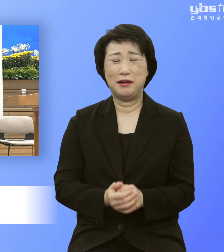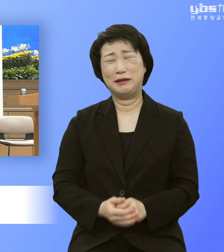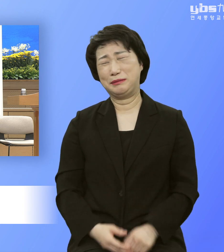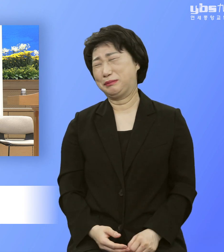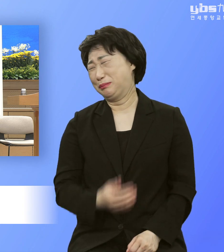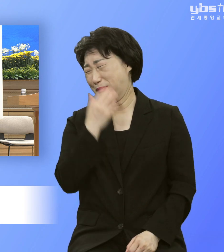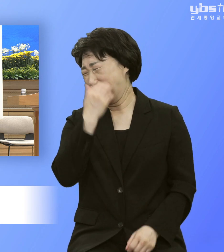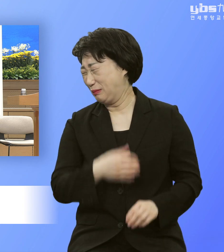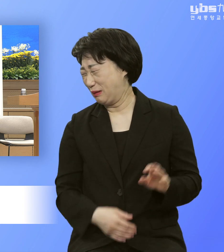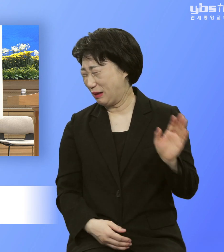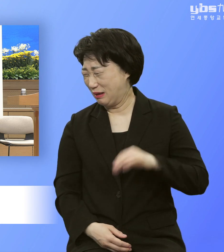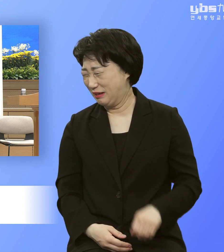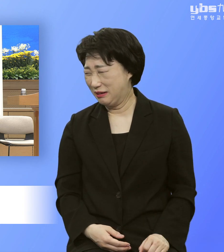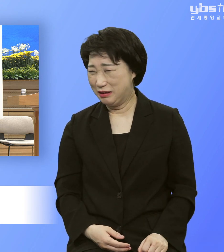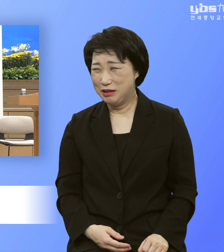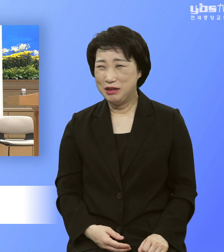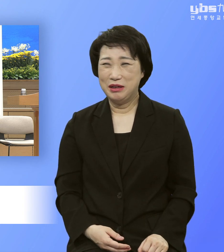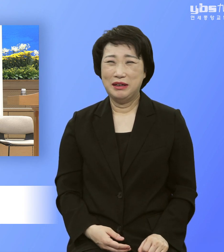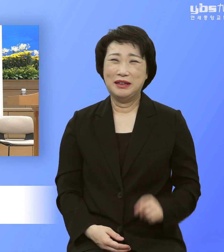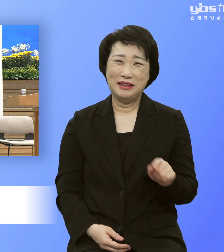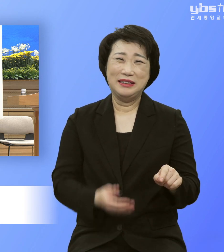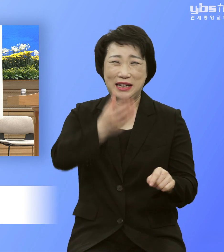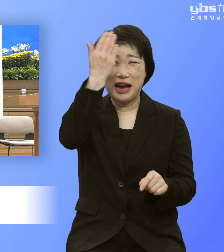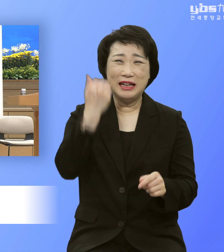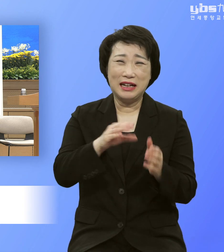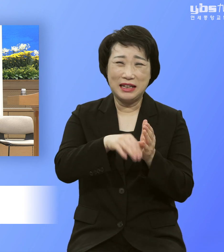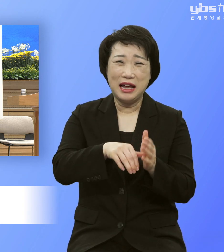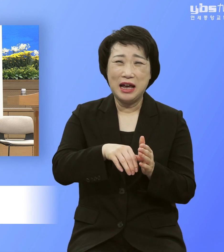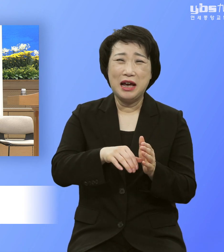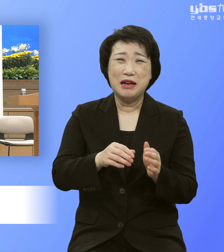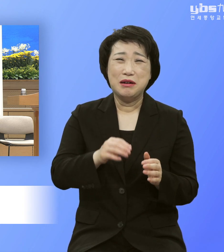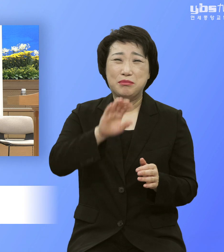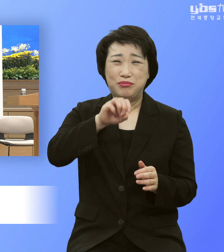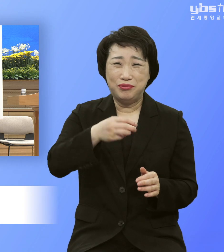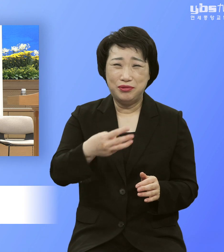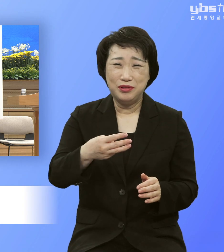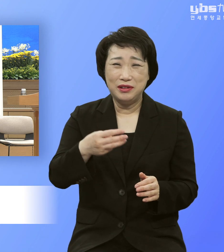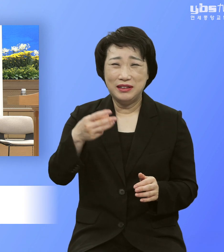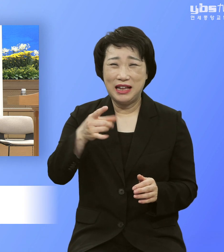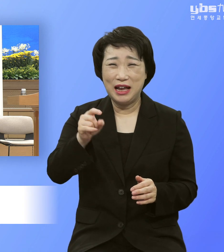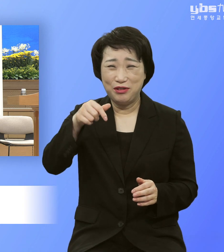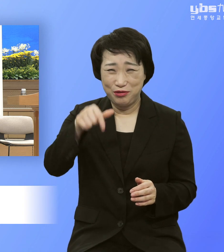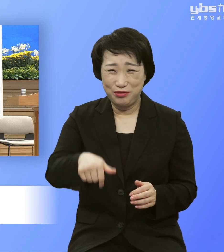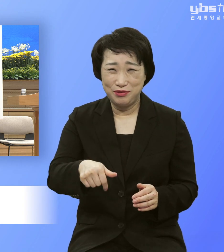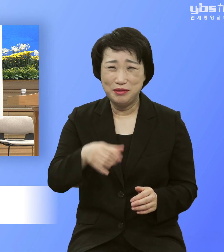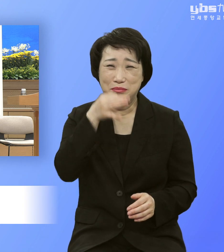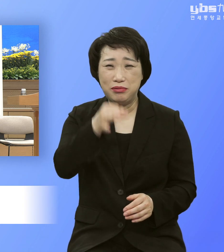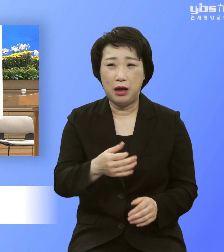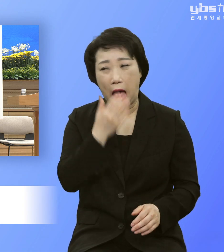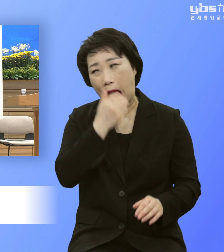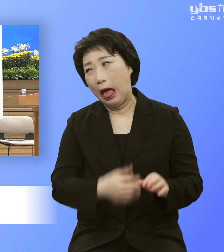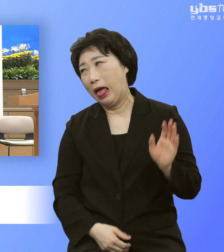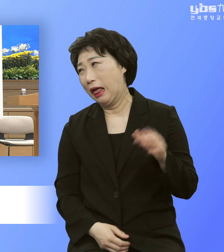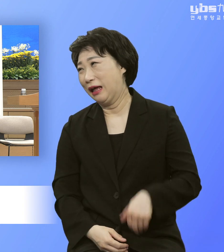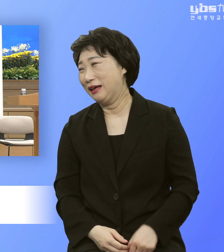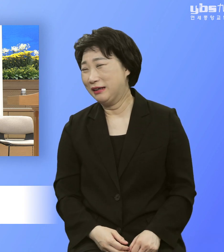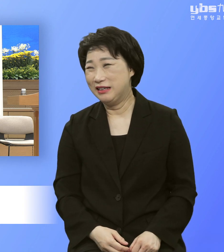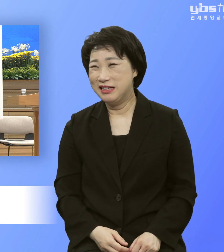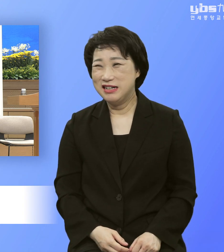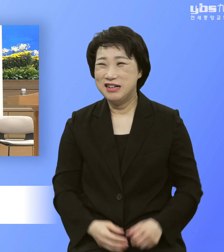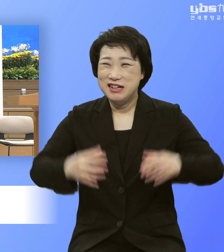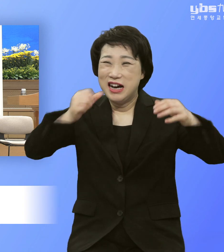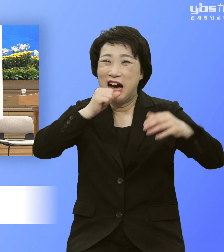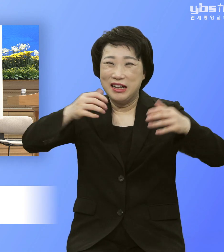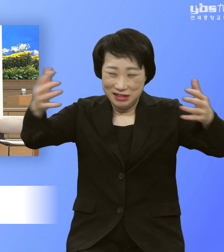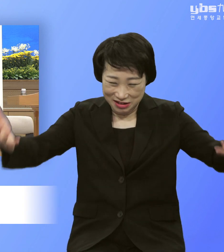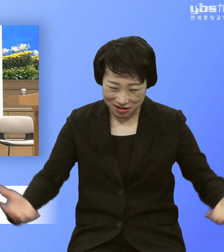옥수수가루 풀떼죽, 그 풀떼죽이라고 했어요 옛날에. 지금은 뭐라고 하는지 모르지만 지겨워. 큰